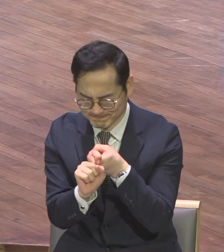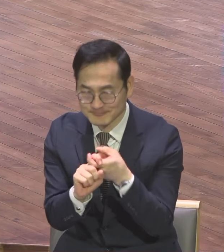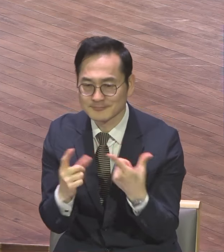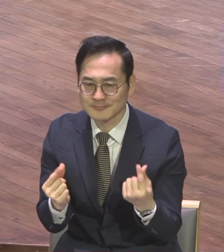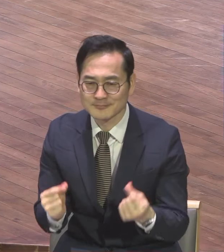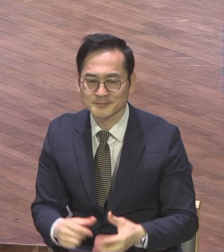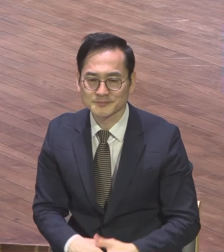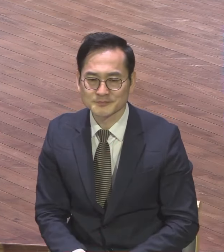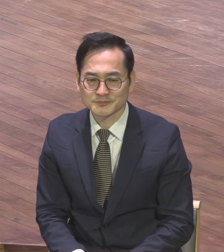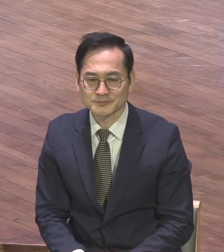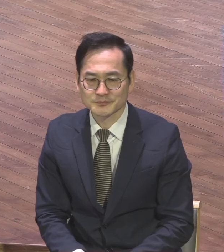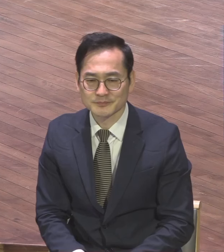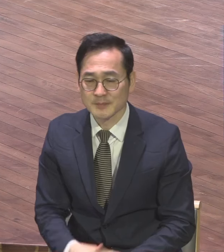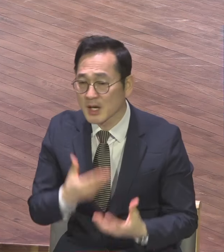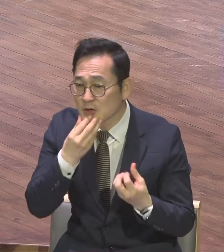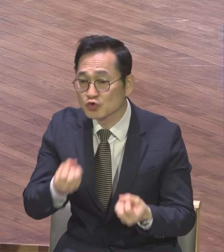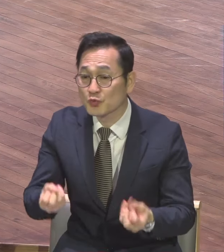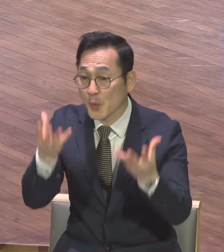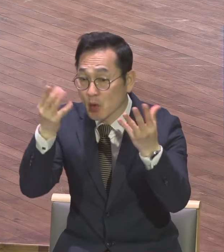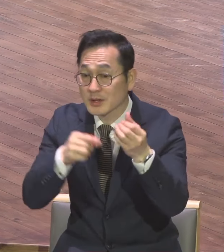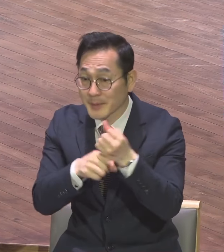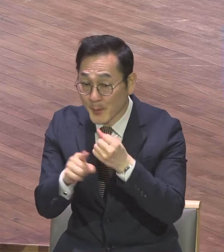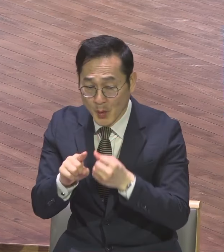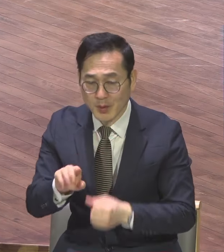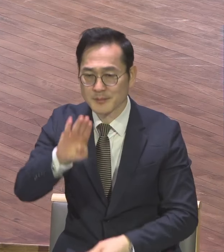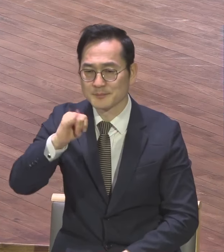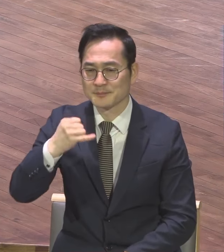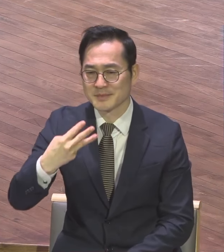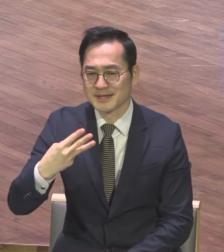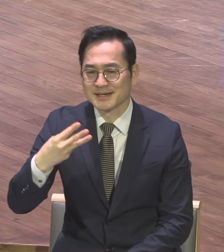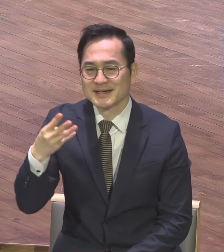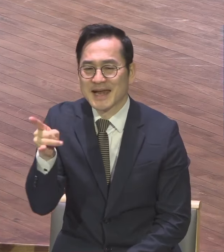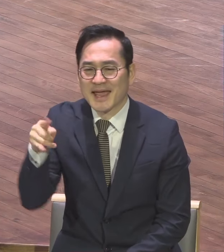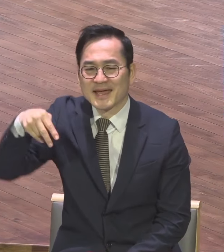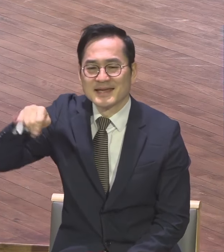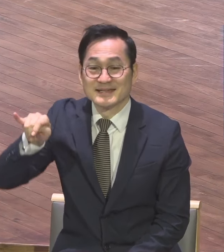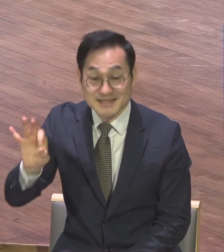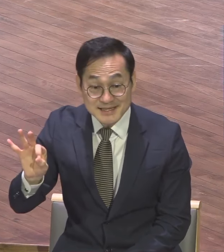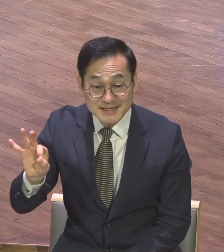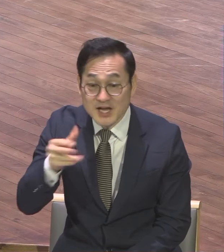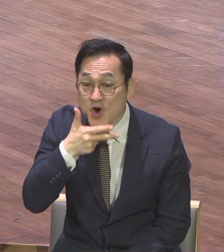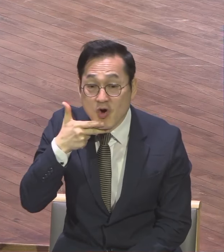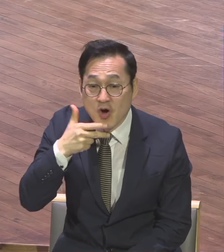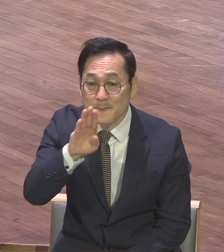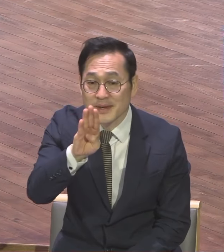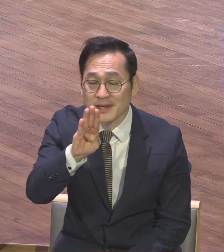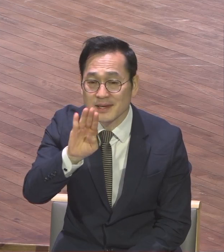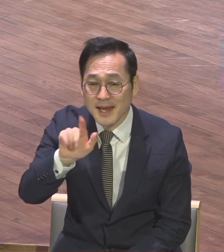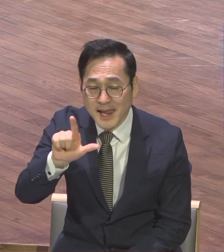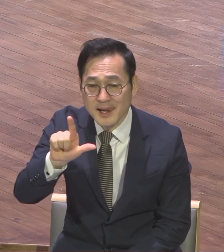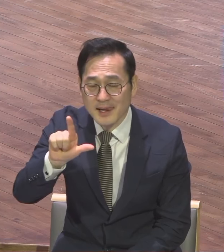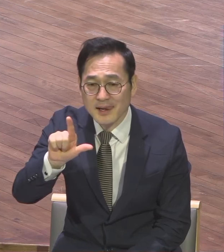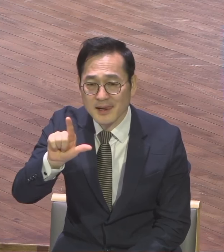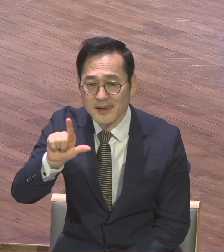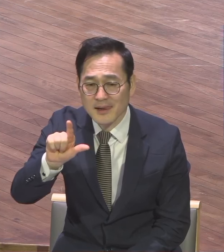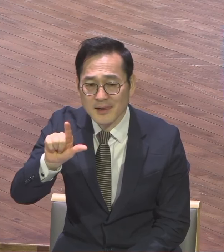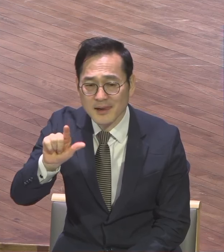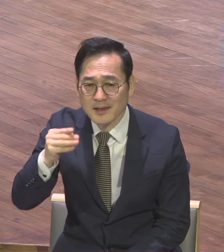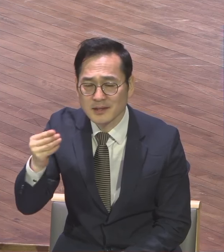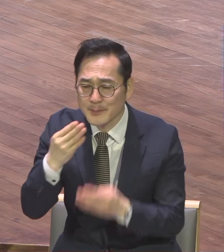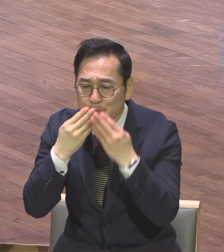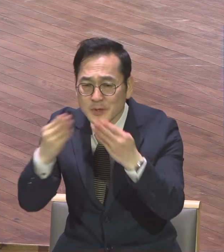특별히 이 축복이란 말은 뭐예요? 영어로 blessing입니다. blessing. blessing인데 사전에 찾아보면 이 blessing이란